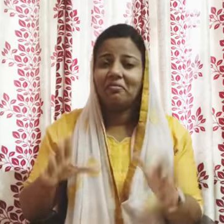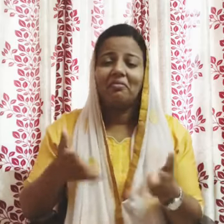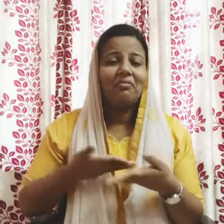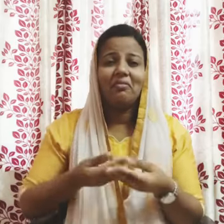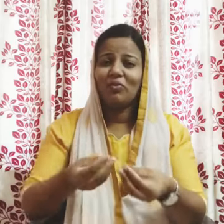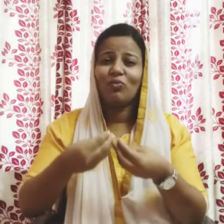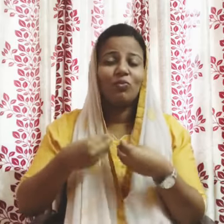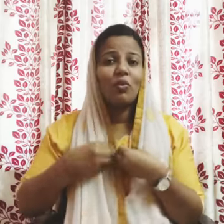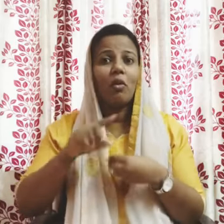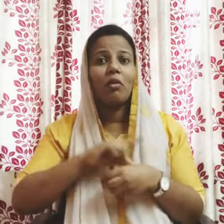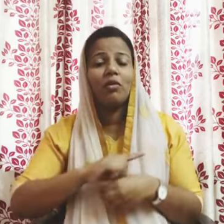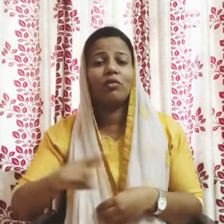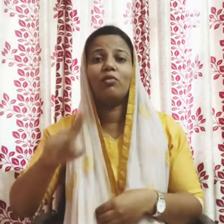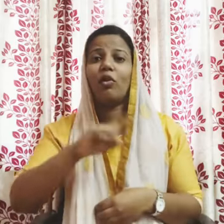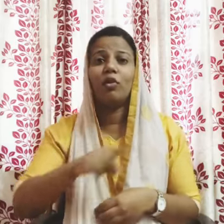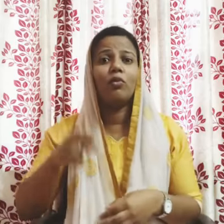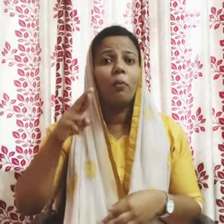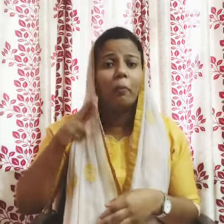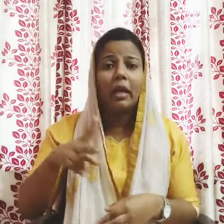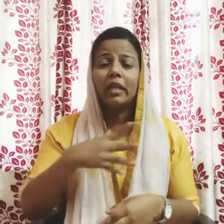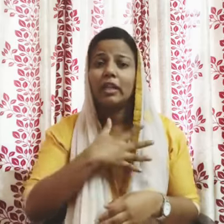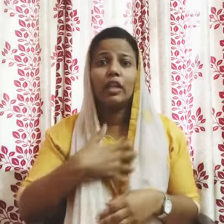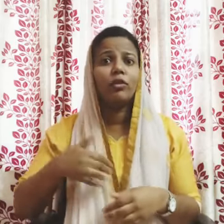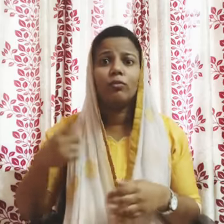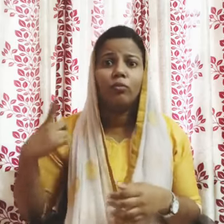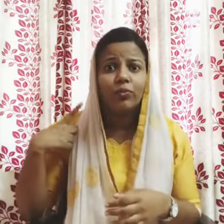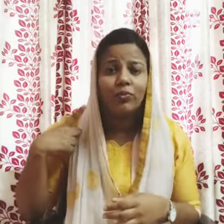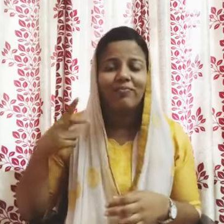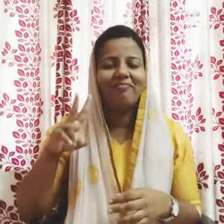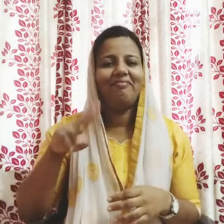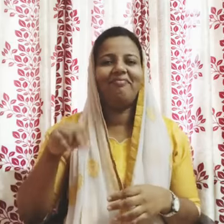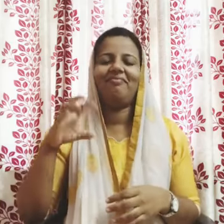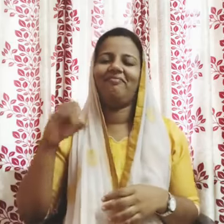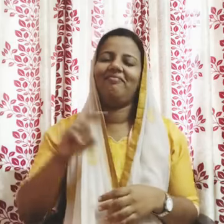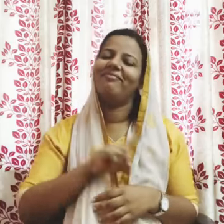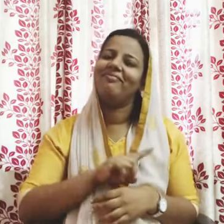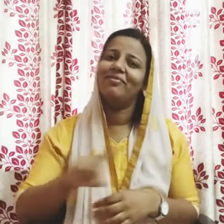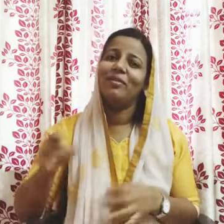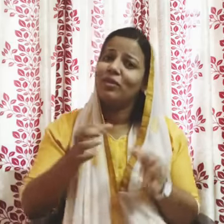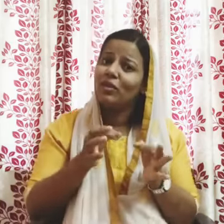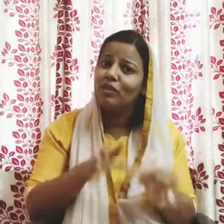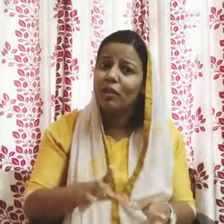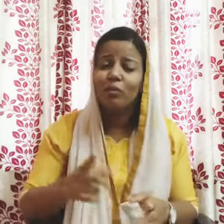പിതാവിന് നമ്മളോട് എന്നേക്കും പിണങ്ങിയിരിക്കാൻ പറ്റുമോ? ഒരിക്കലും പറ്റത്തില്ല. എന്നേക്കും